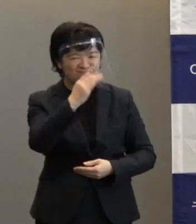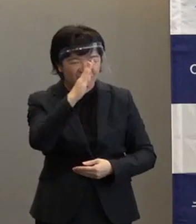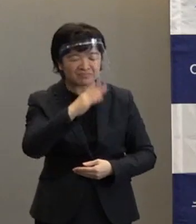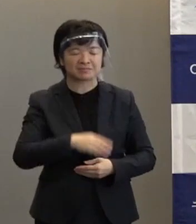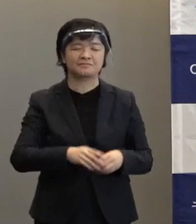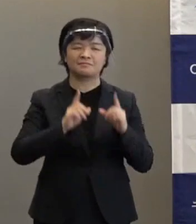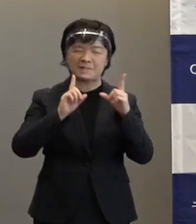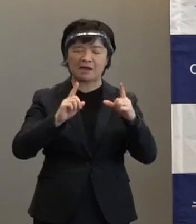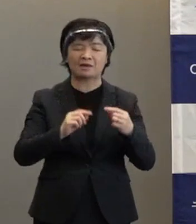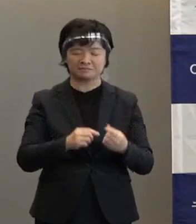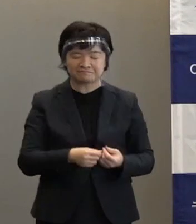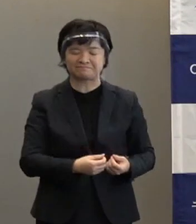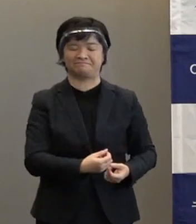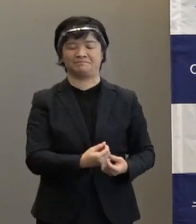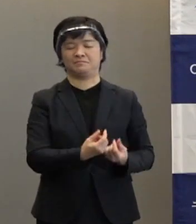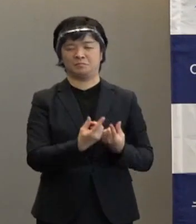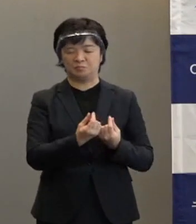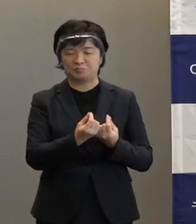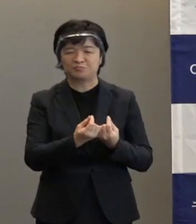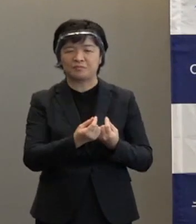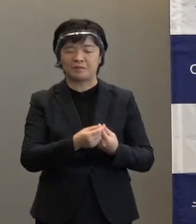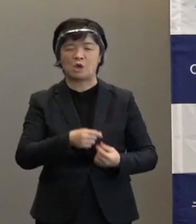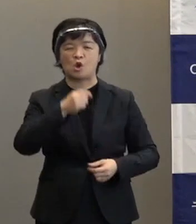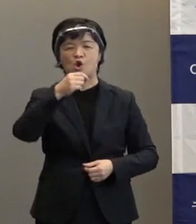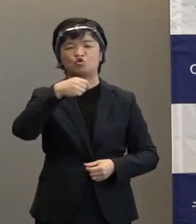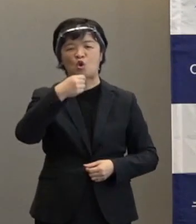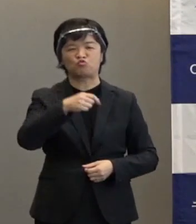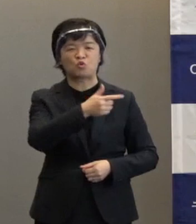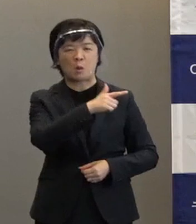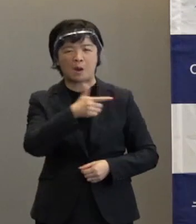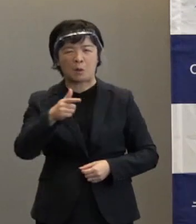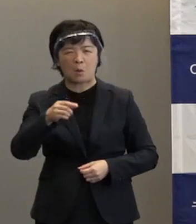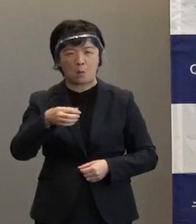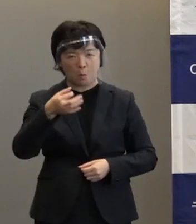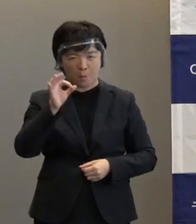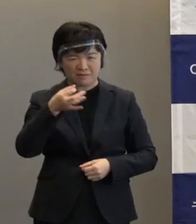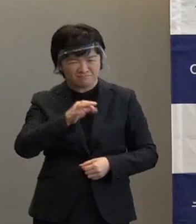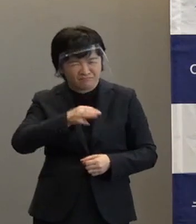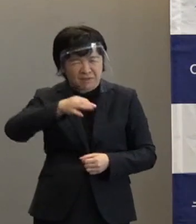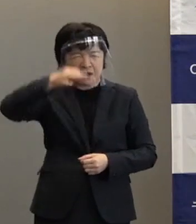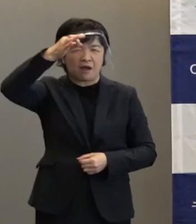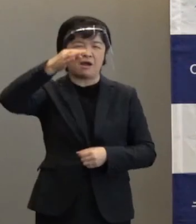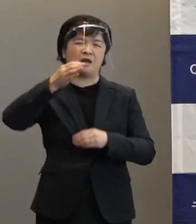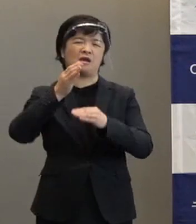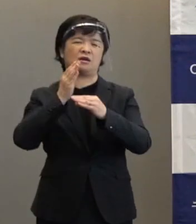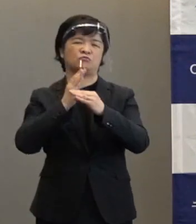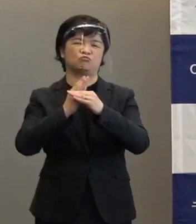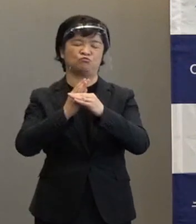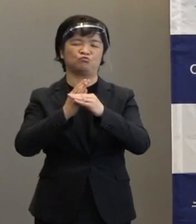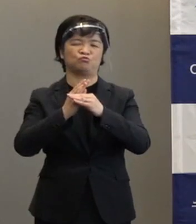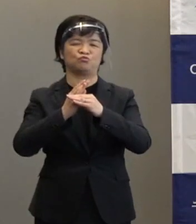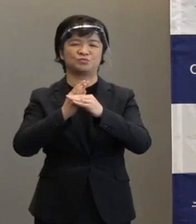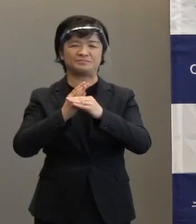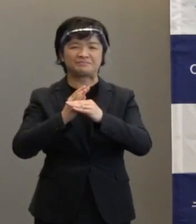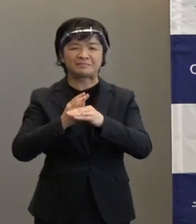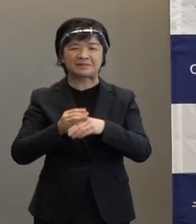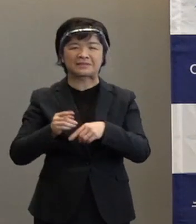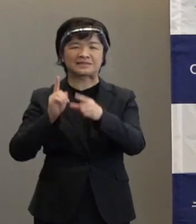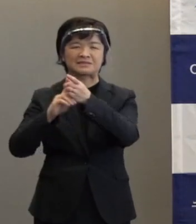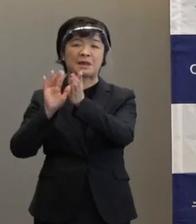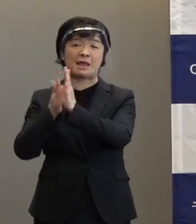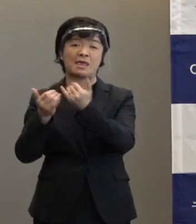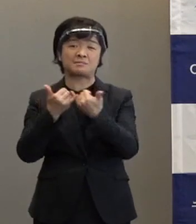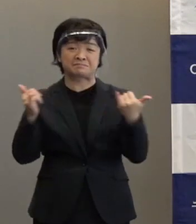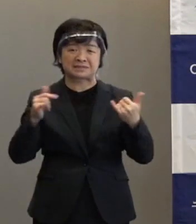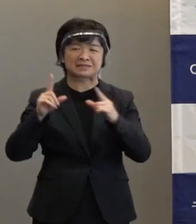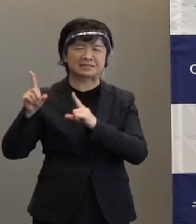た通り、やはり食料品価格の物価高騰というのがですね、本当に今続々とこう行われている状態で、まあ、県民生活にも